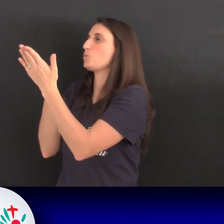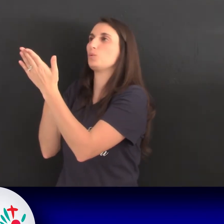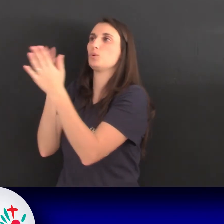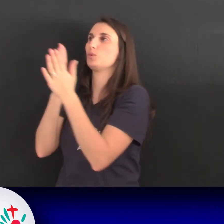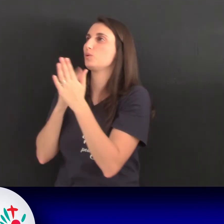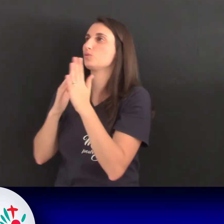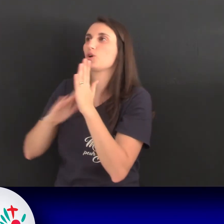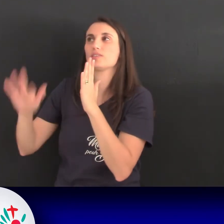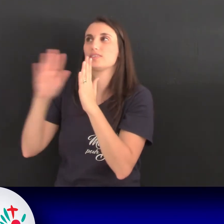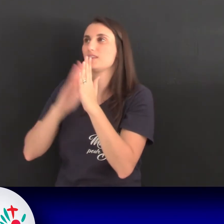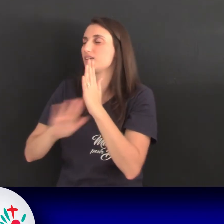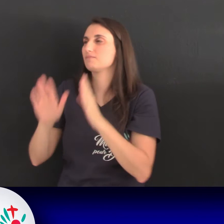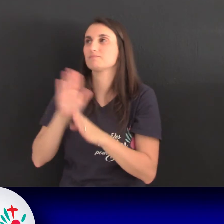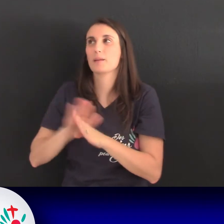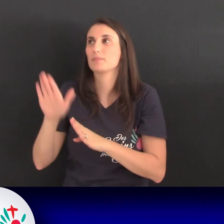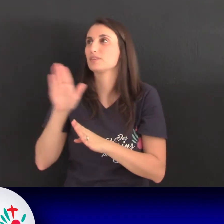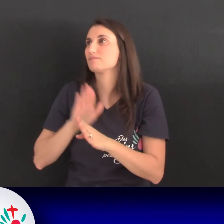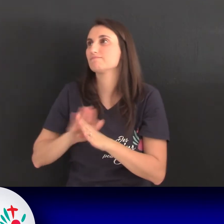appel.